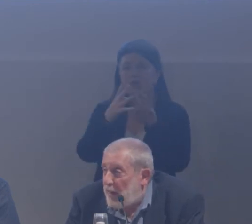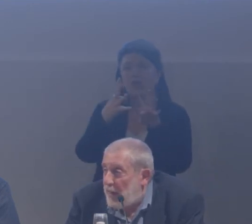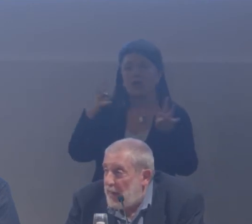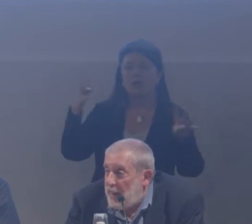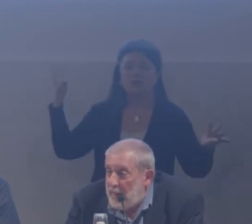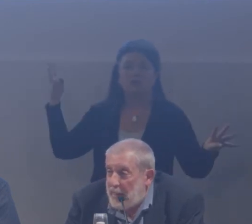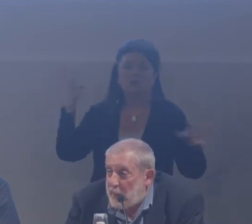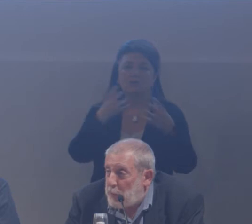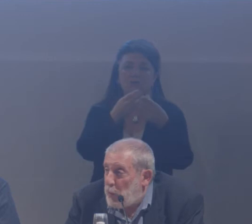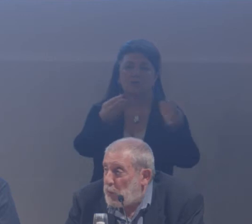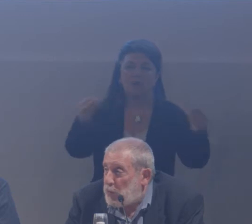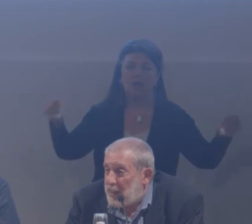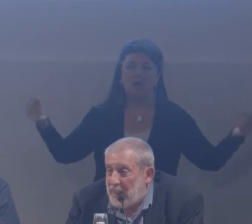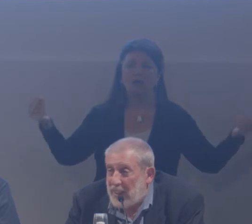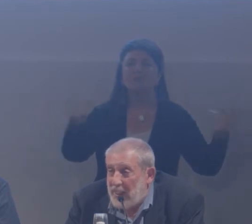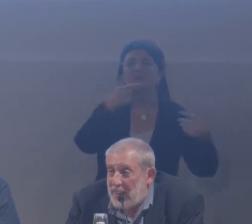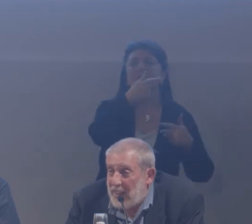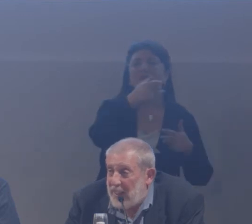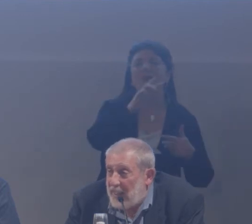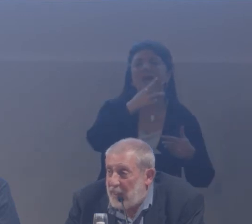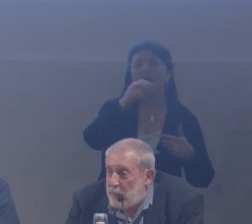Terranova, Chiaromonte,